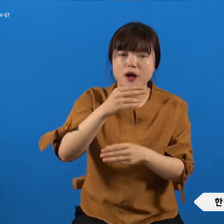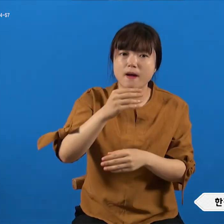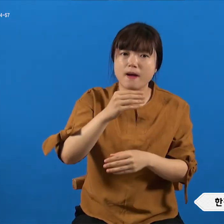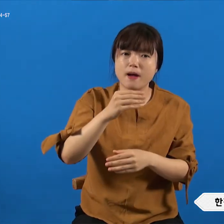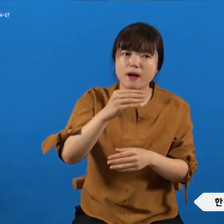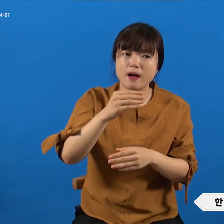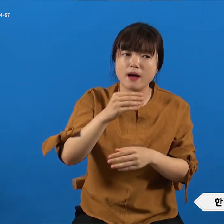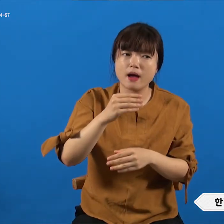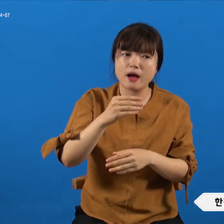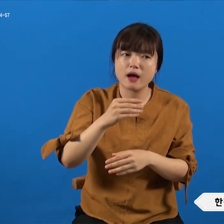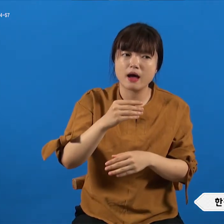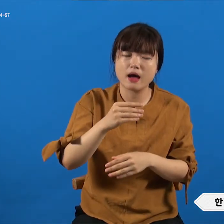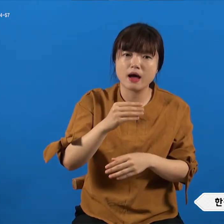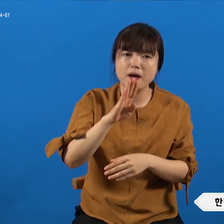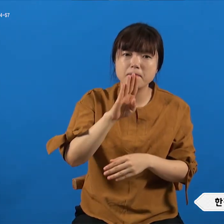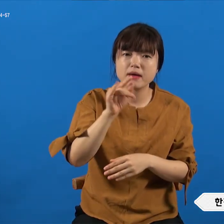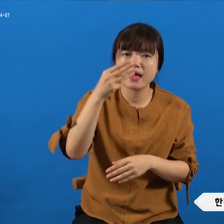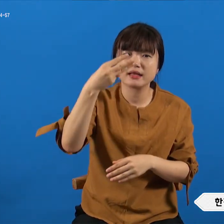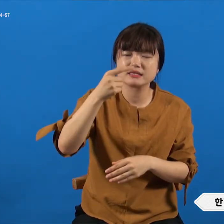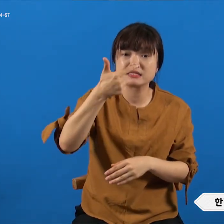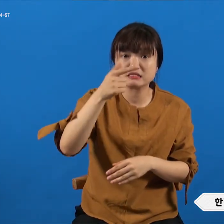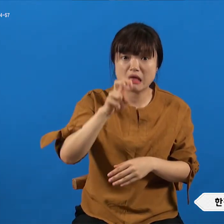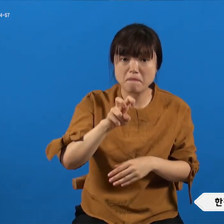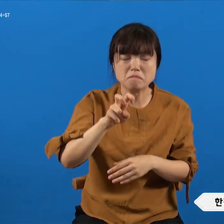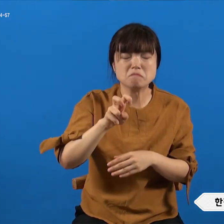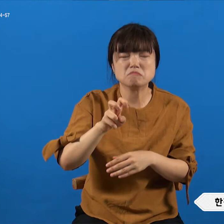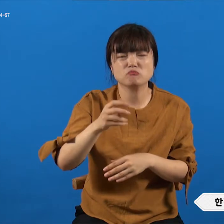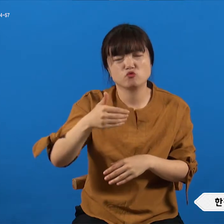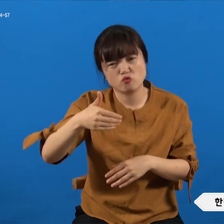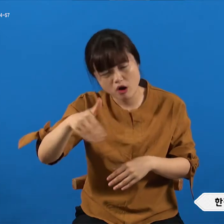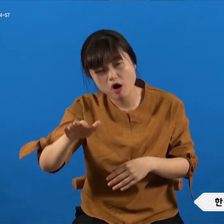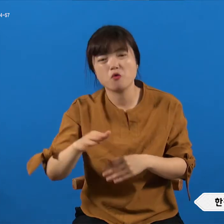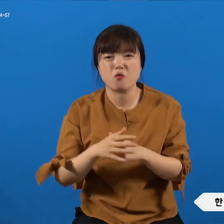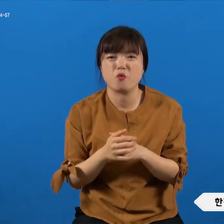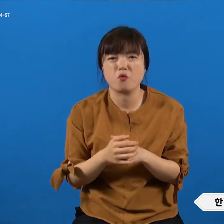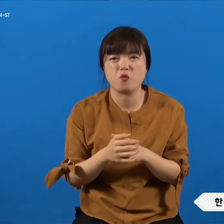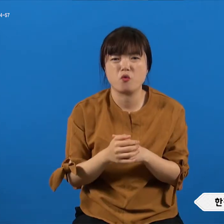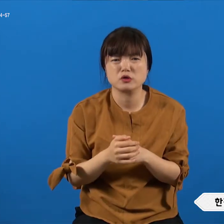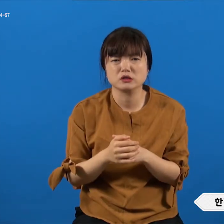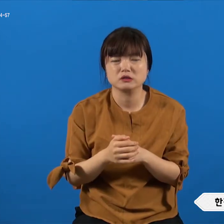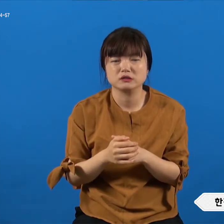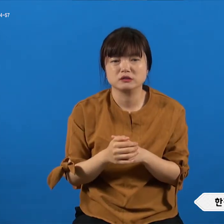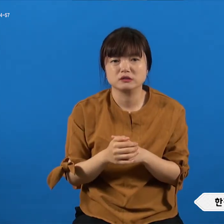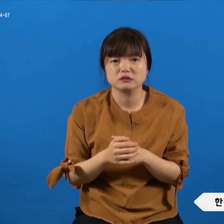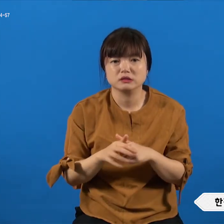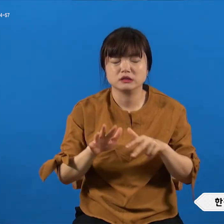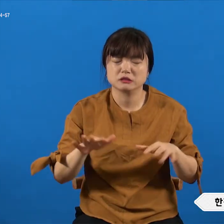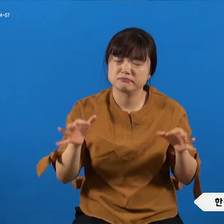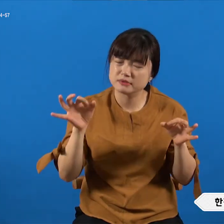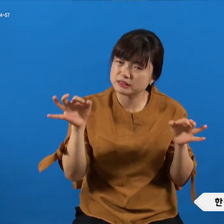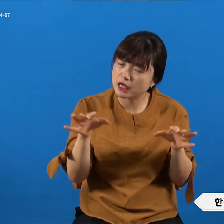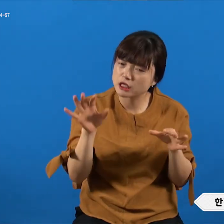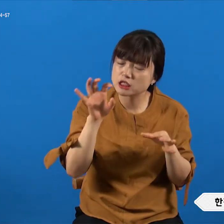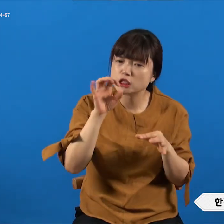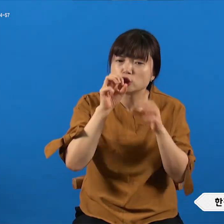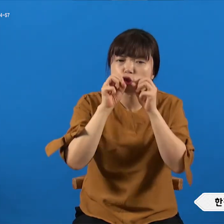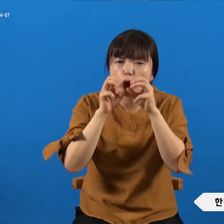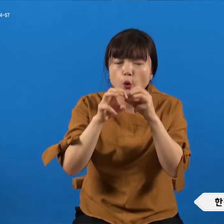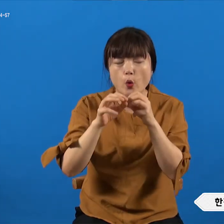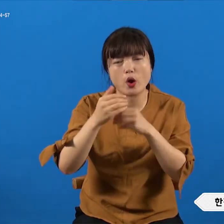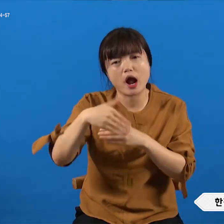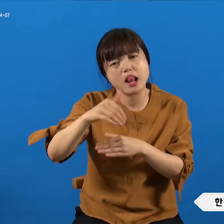베트남은 그동안 개척한 교회들 지도자들 다 불러 모아가지고 아주 센 훈련시키는 식으로 단기 훈련합니다. 단기